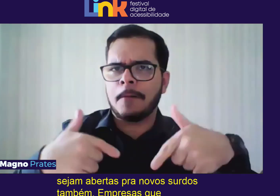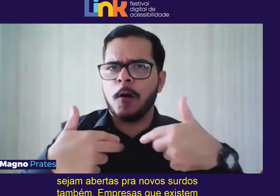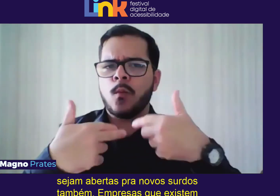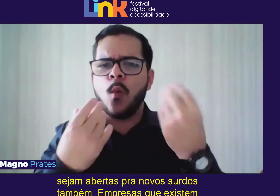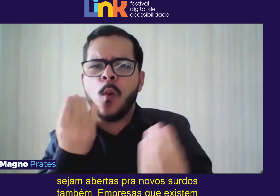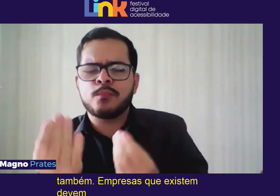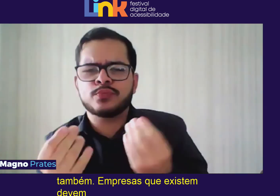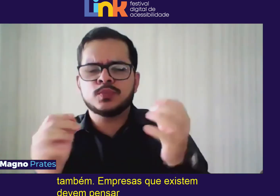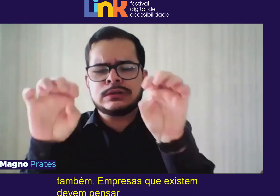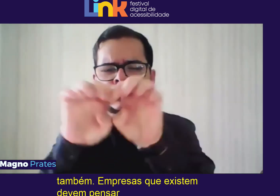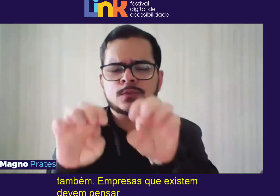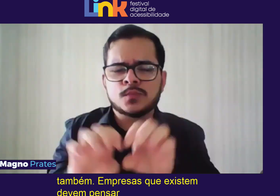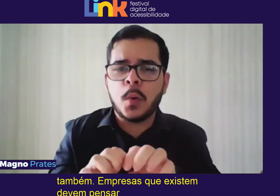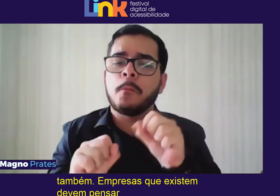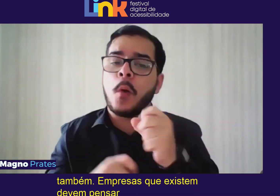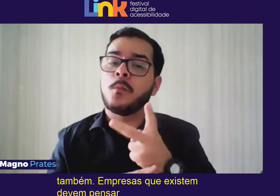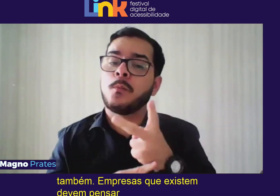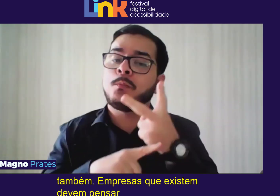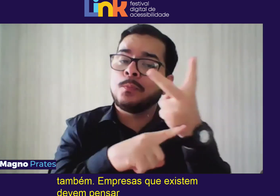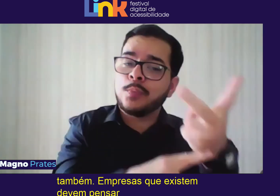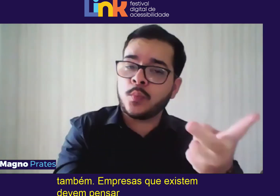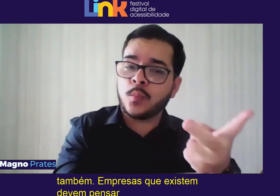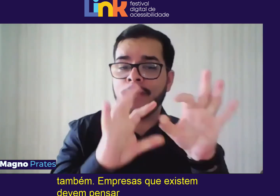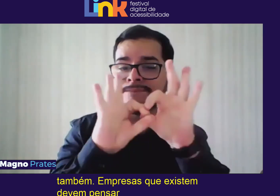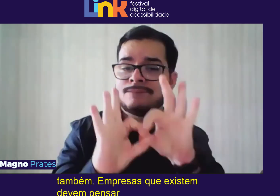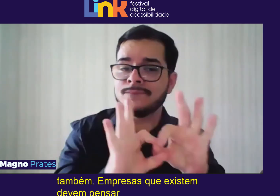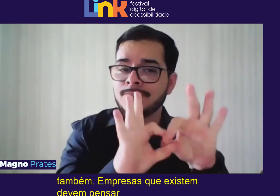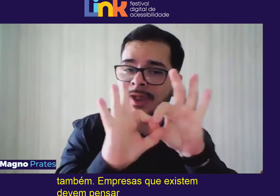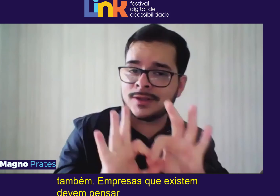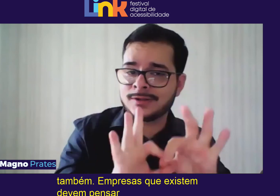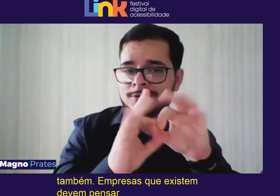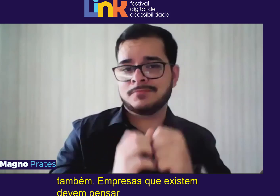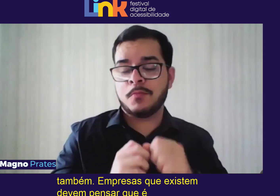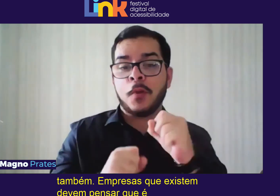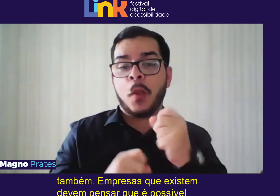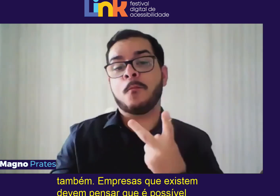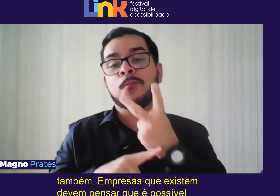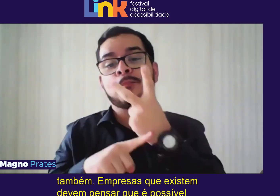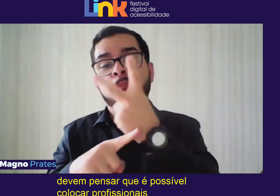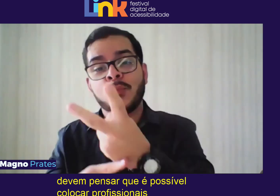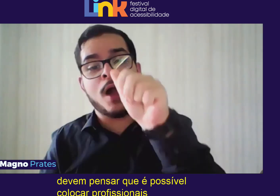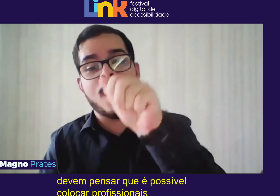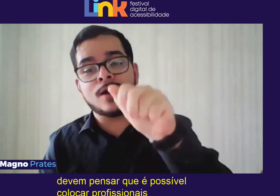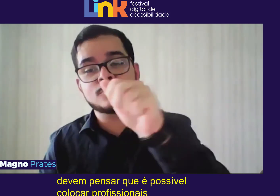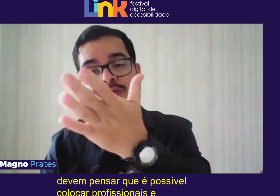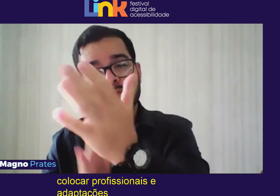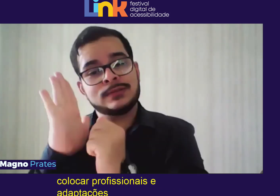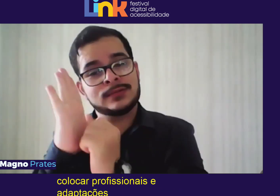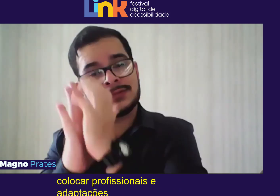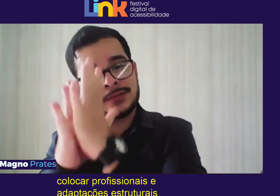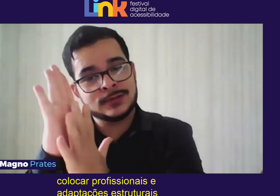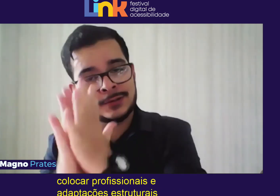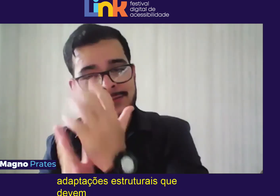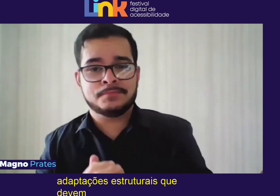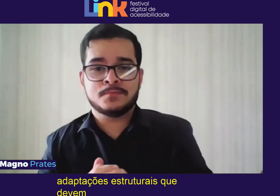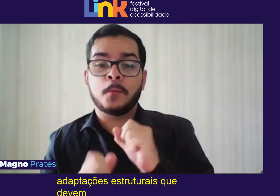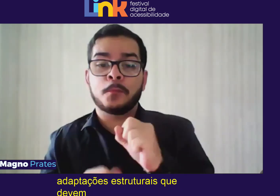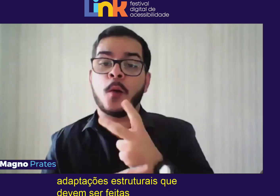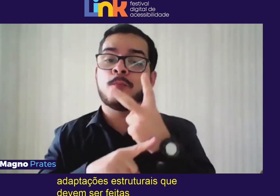é possível colocar profissionais e quais são as adaptações estruturais que devem ser feitas. Caso vocês tenham alguma dúvida, a gente tem a